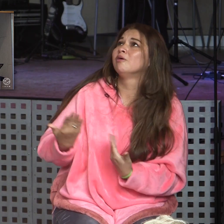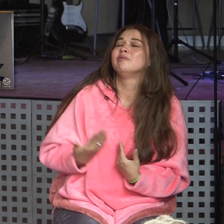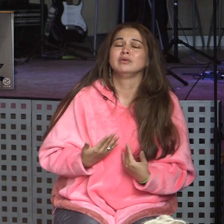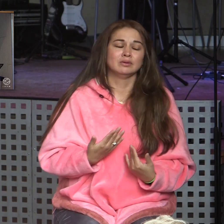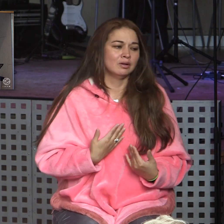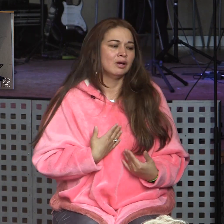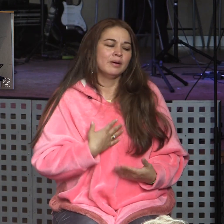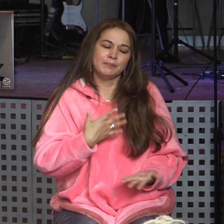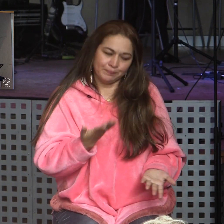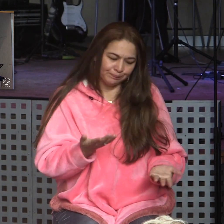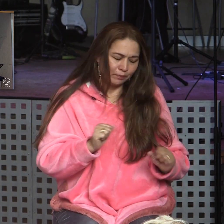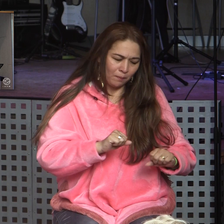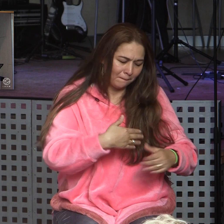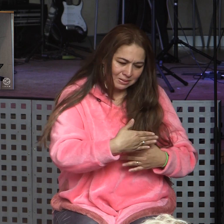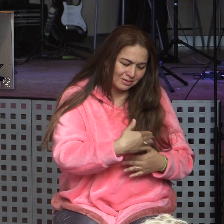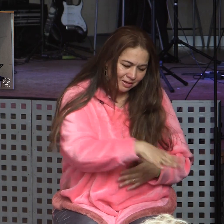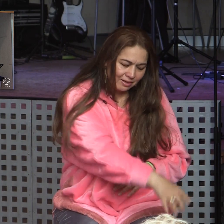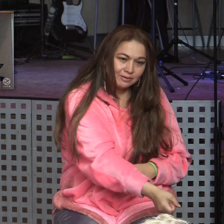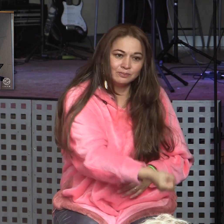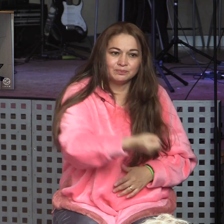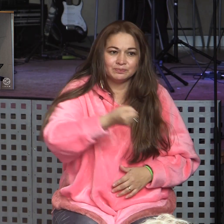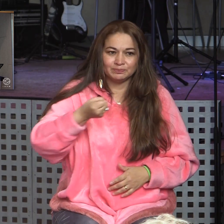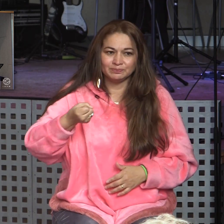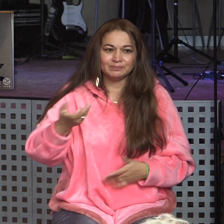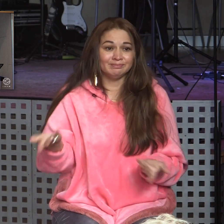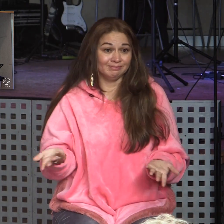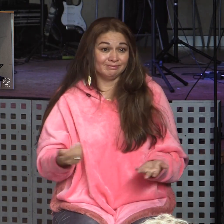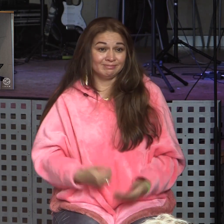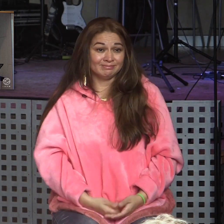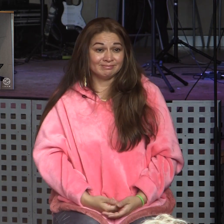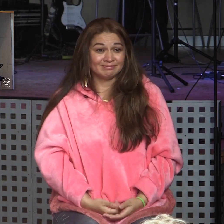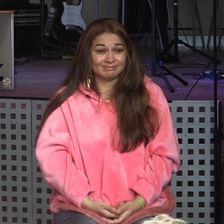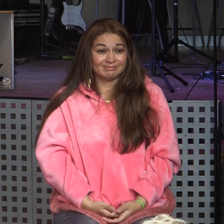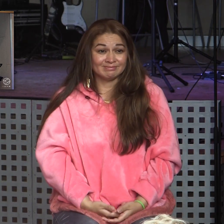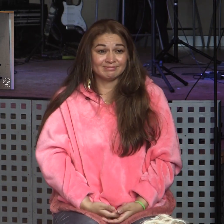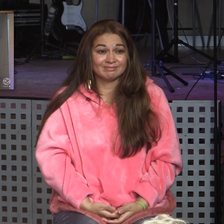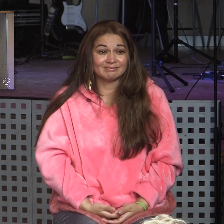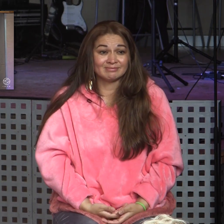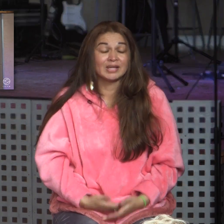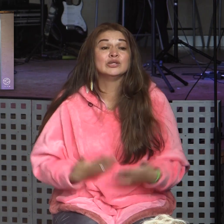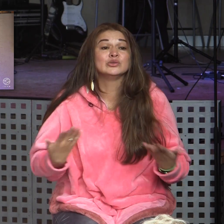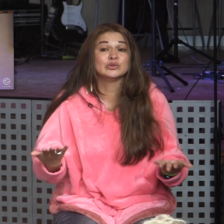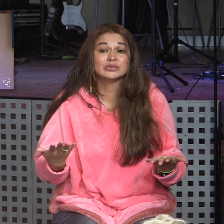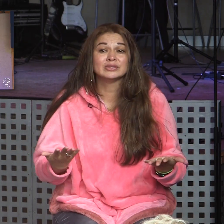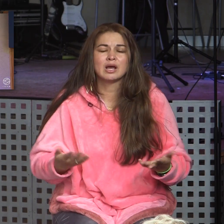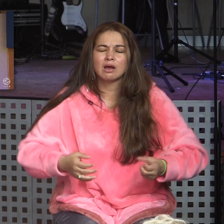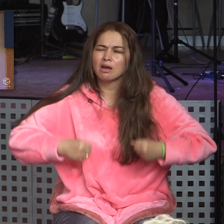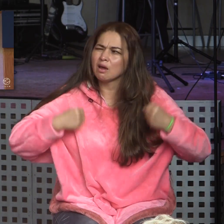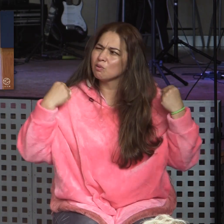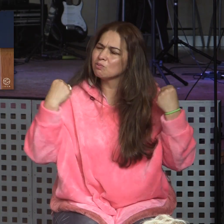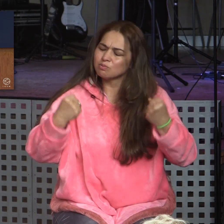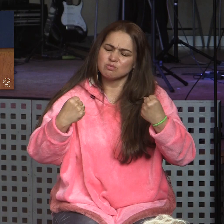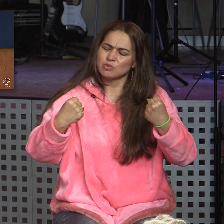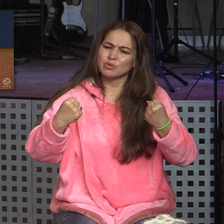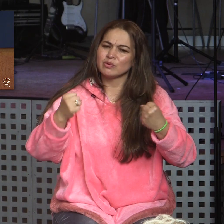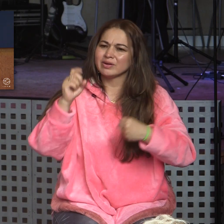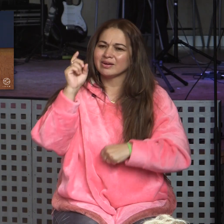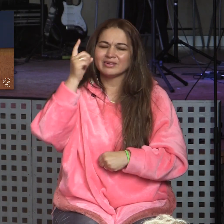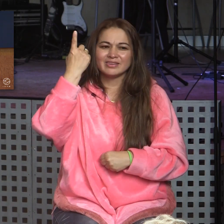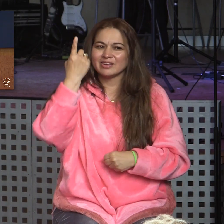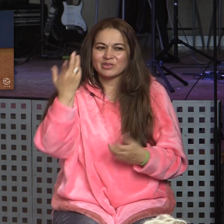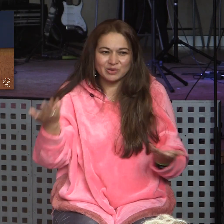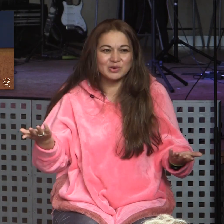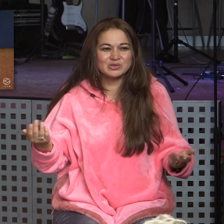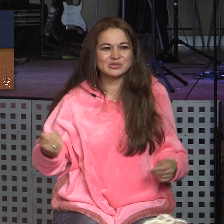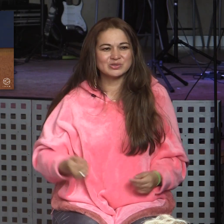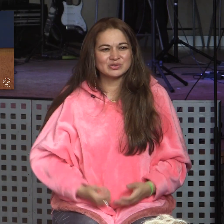que nos sostiene en nuestra vida, intento decir, es el poder de Dios. Lo